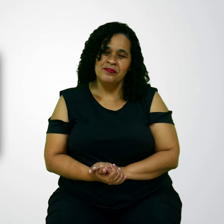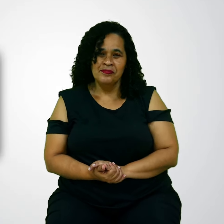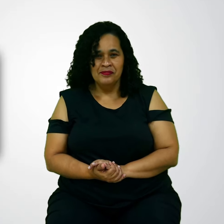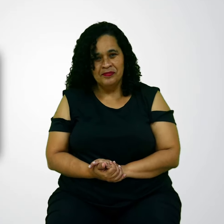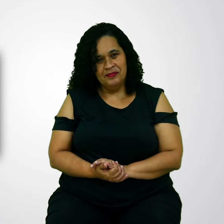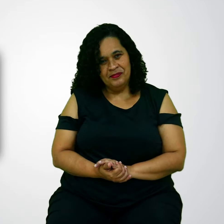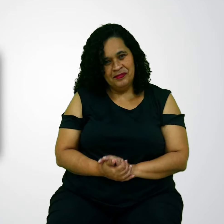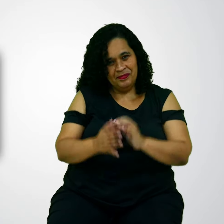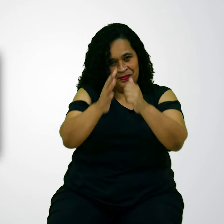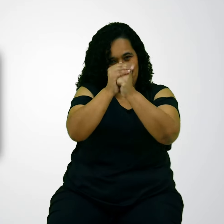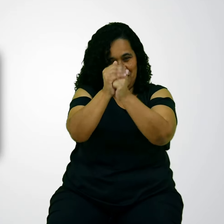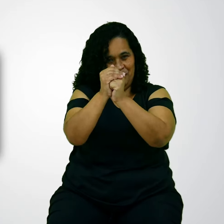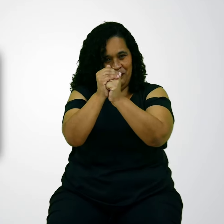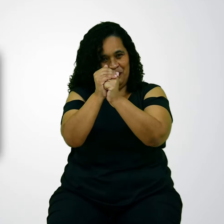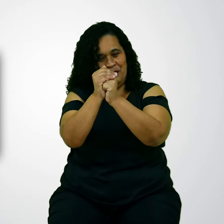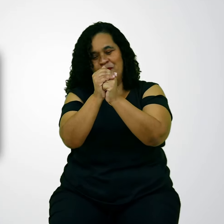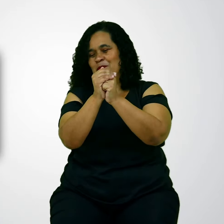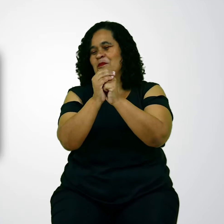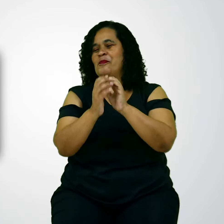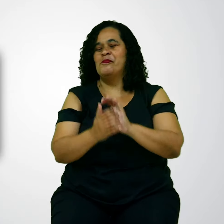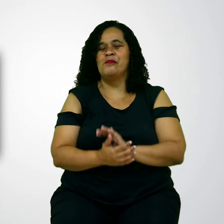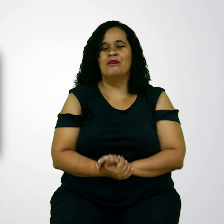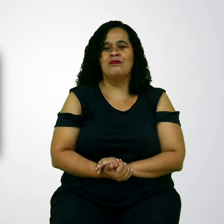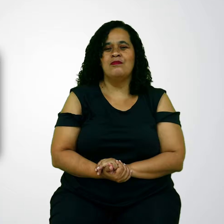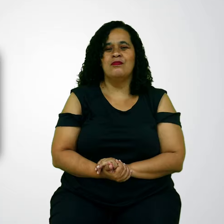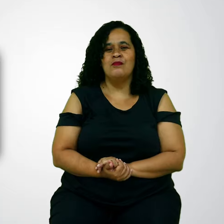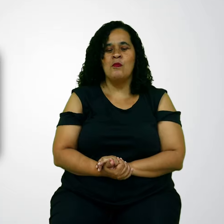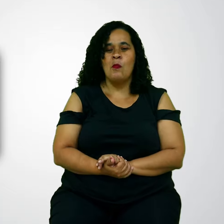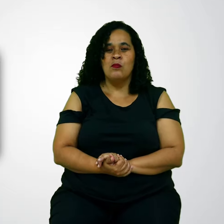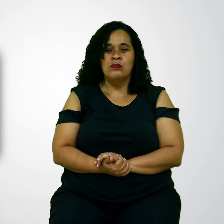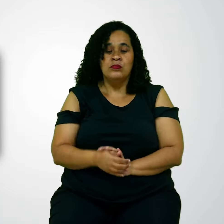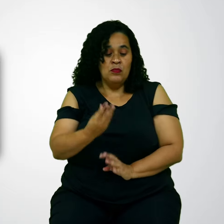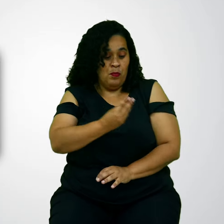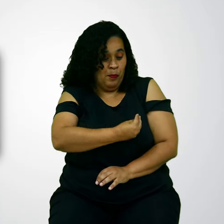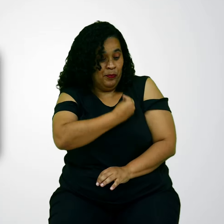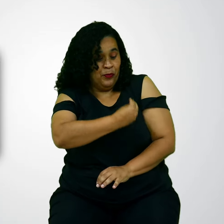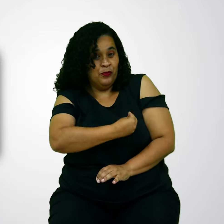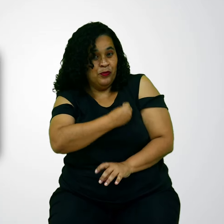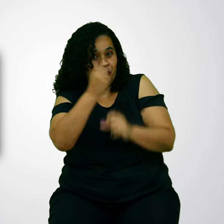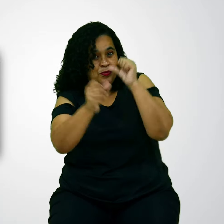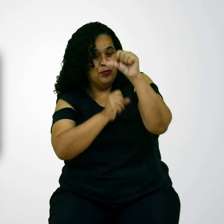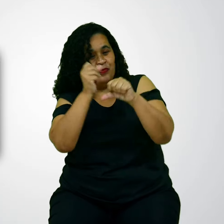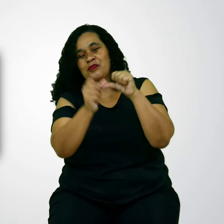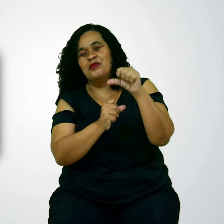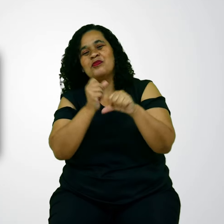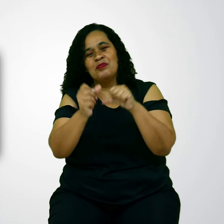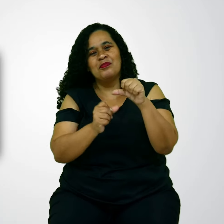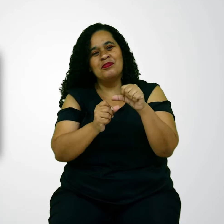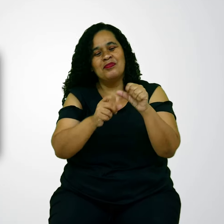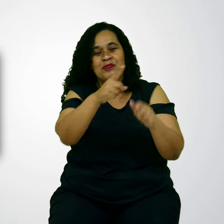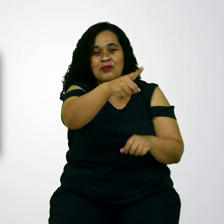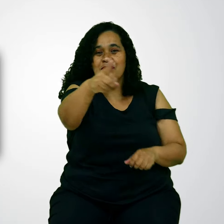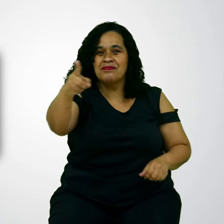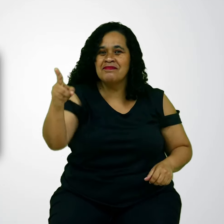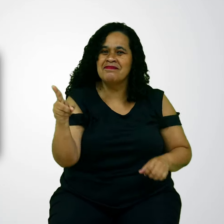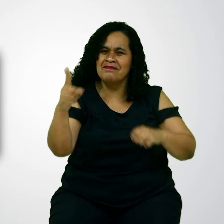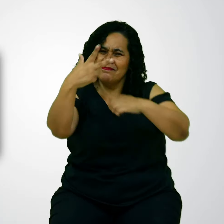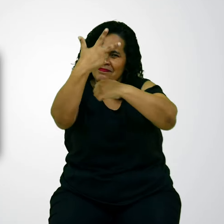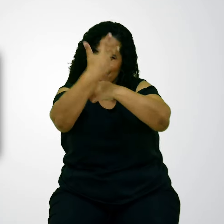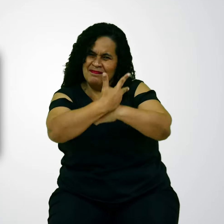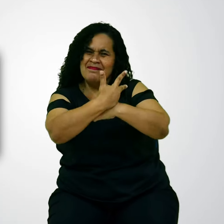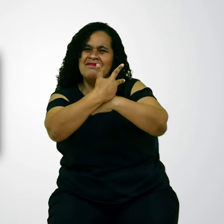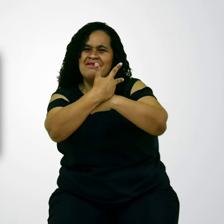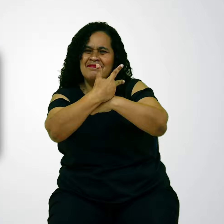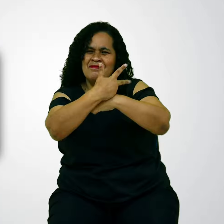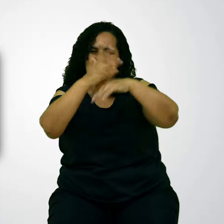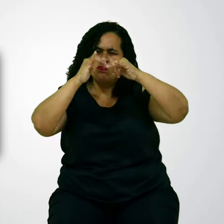Amém. E essa nova vida é para que você que está ouvindo a gente